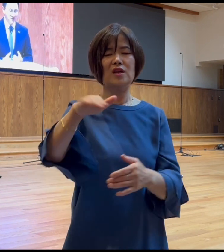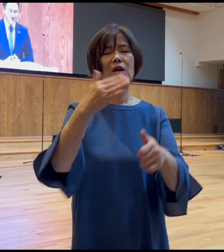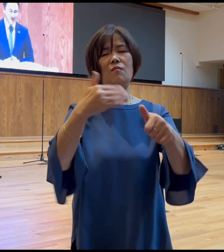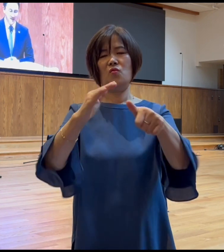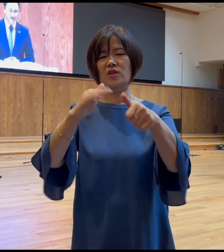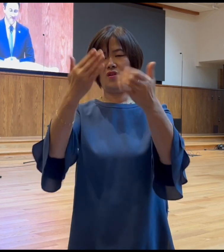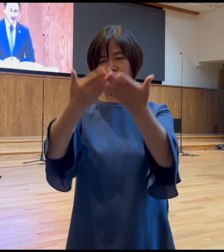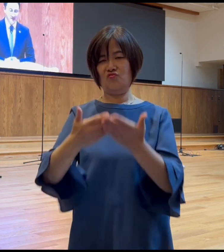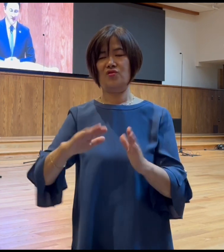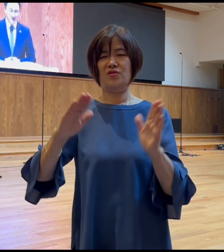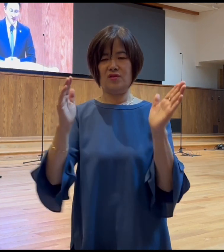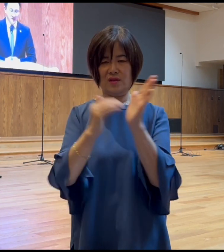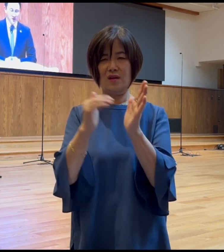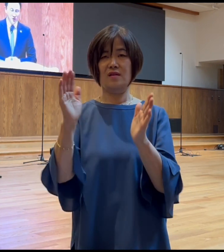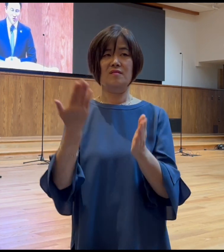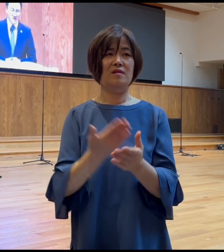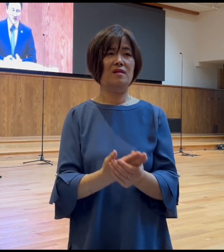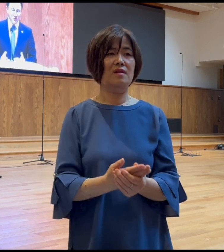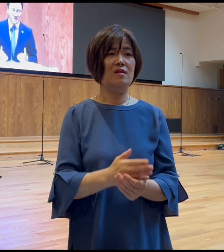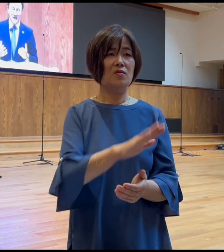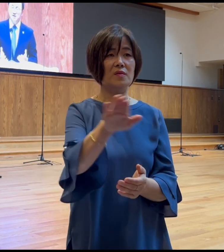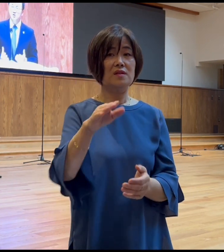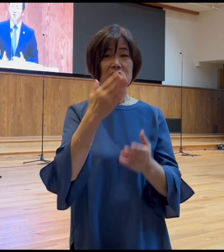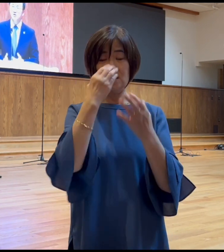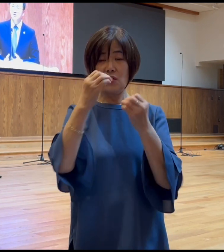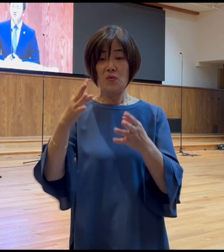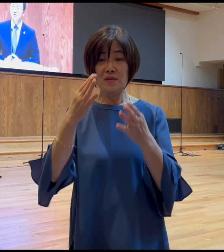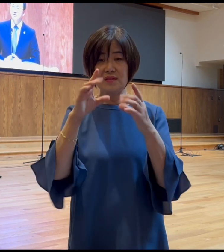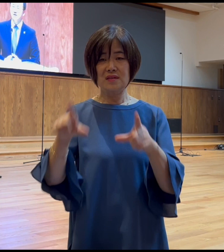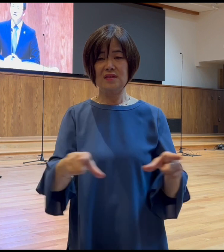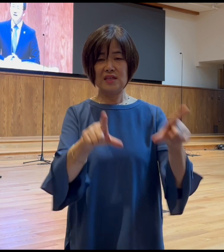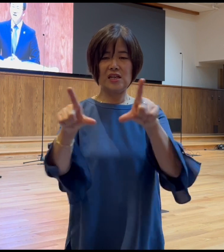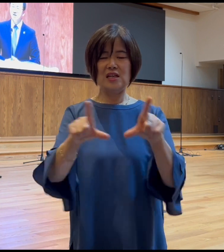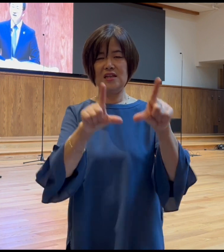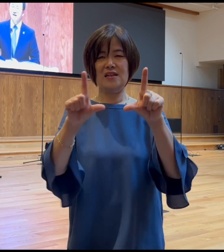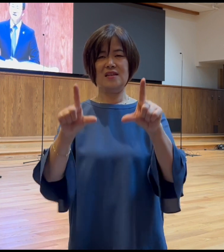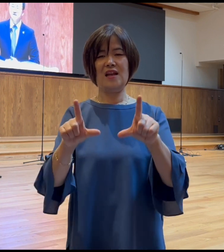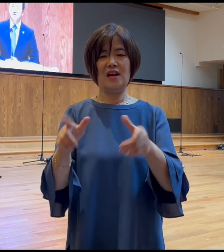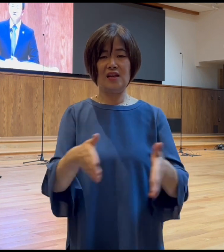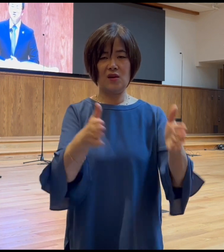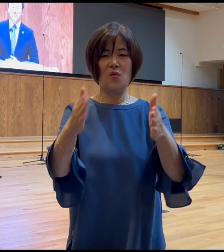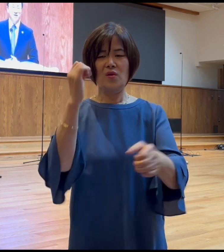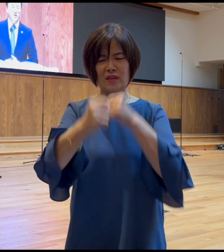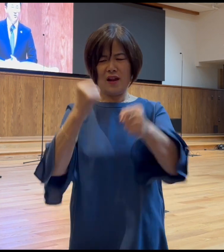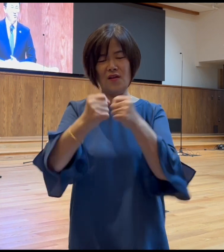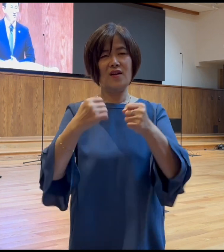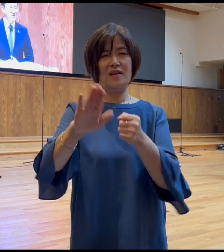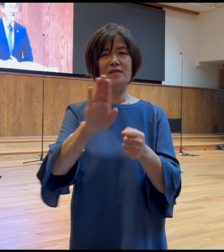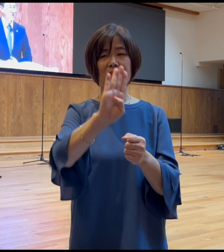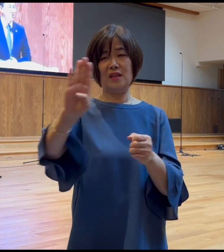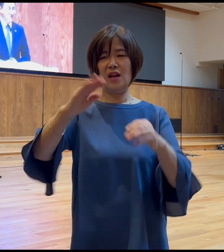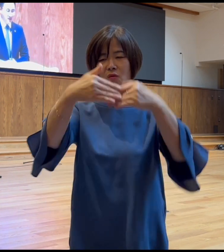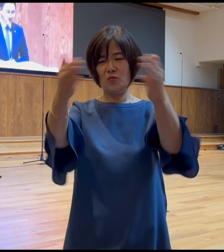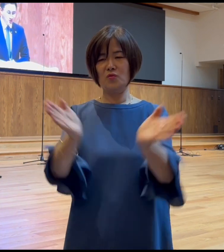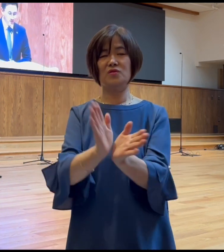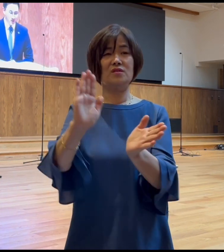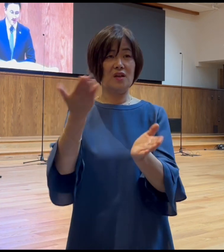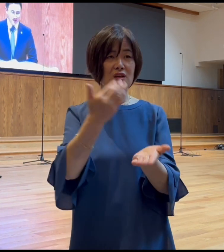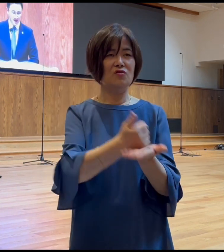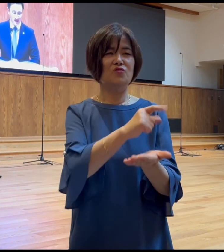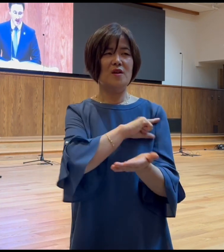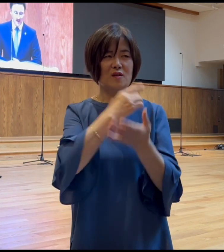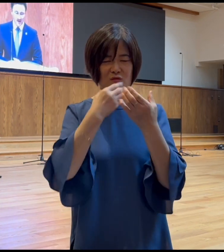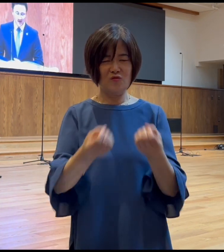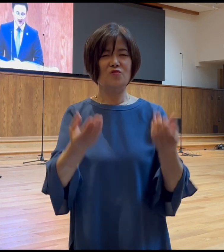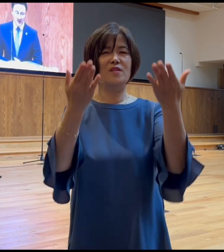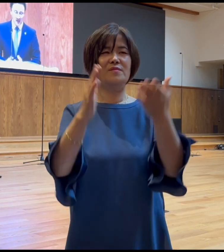보내주신 것입니다. 열어놓으신 새로운 살 길로 달려나아가는 우리 베델의 공동체 되기를 주님의 이름으로